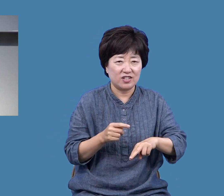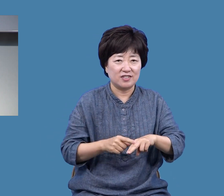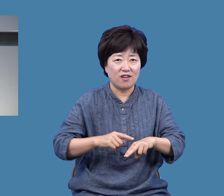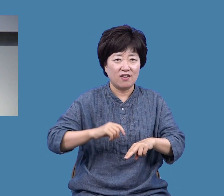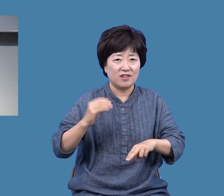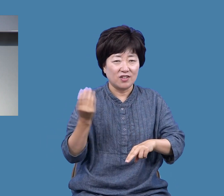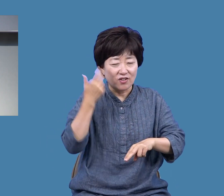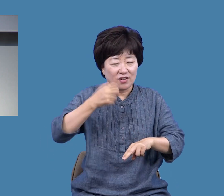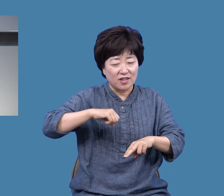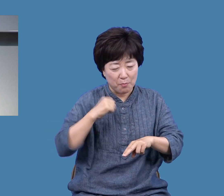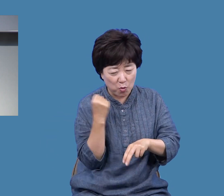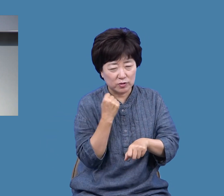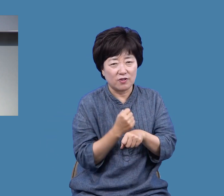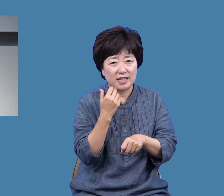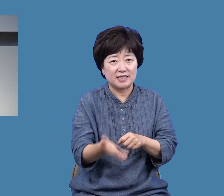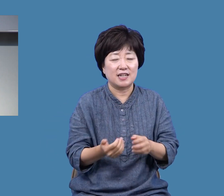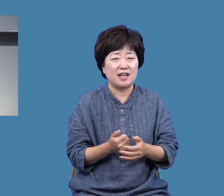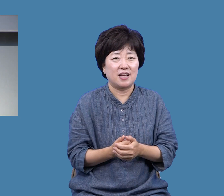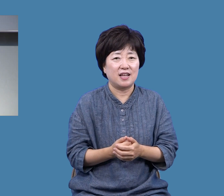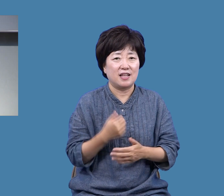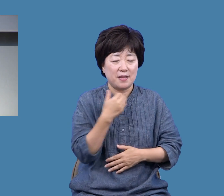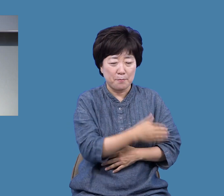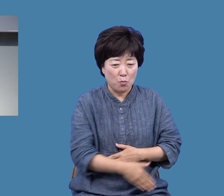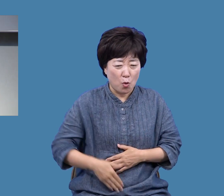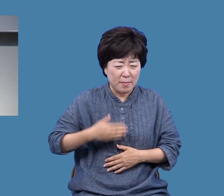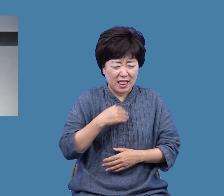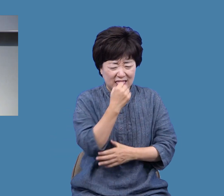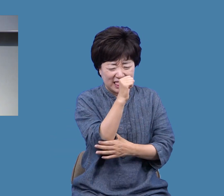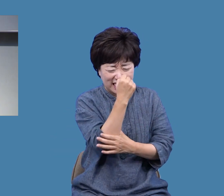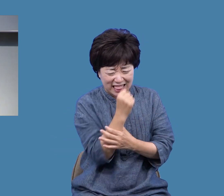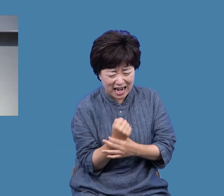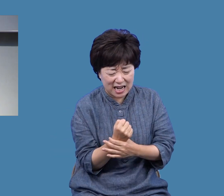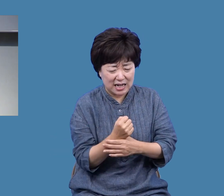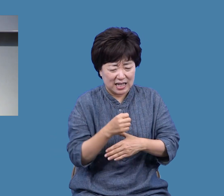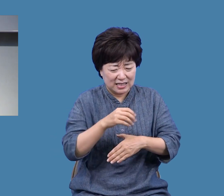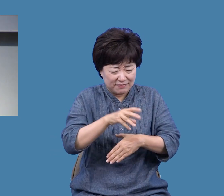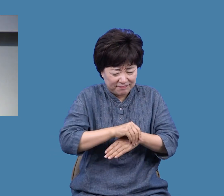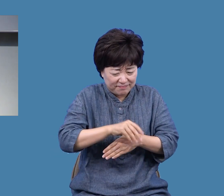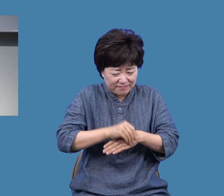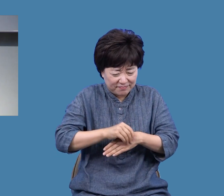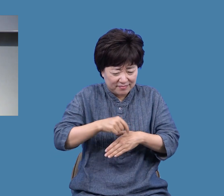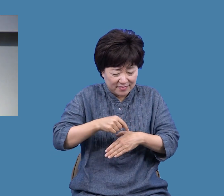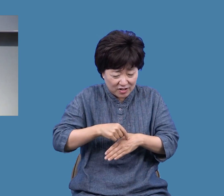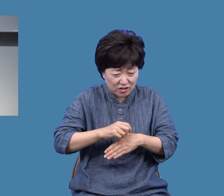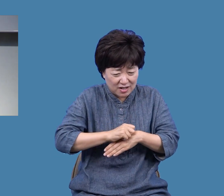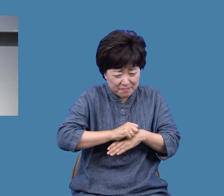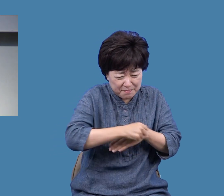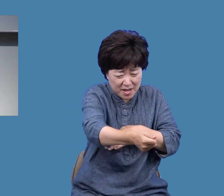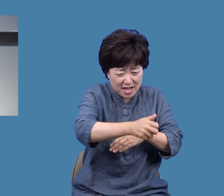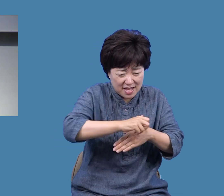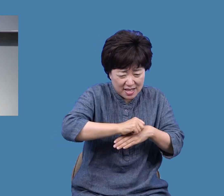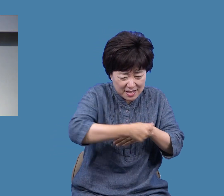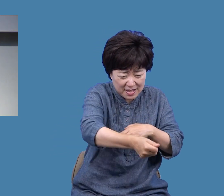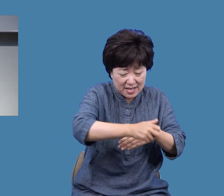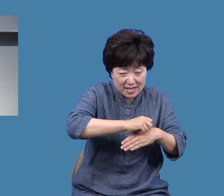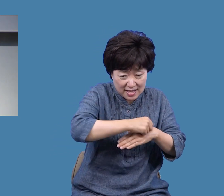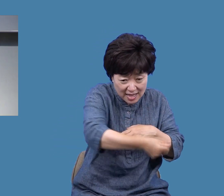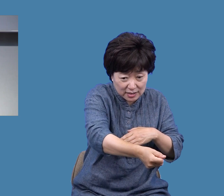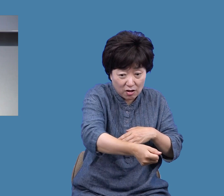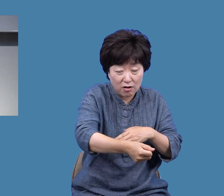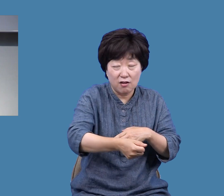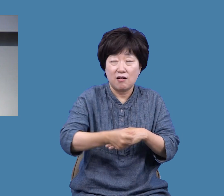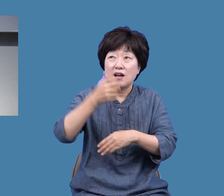복종시킬 건가? 우리의 몸에 있는 이 타락한 본능들이 어떻게 원래 하나님이 창조하신